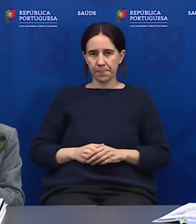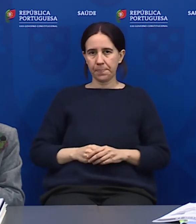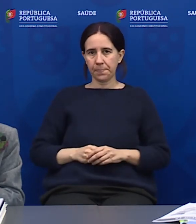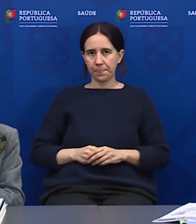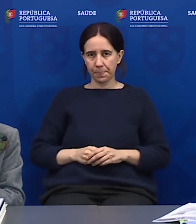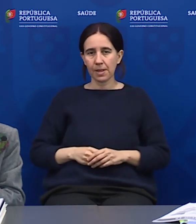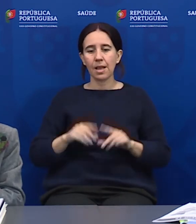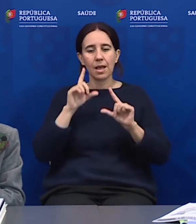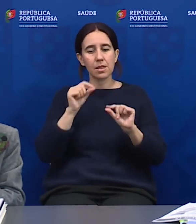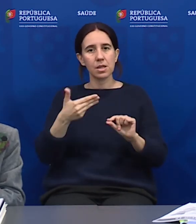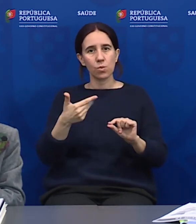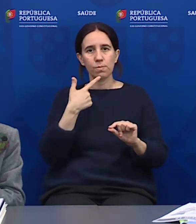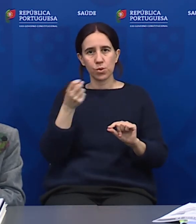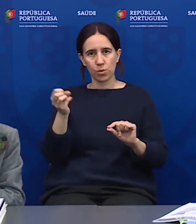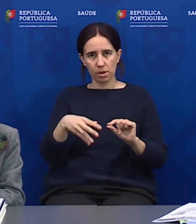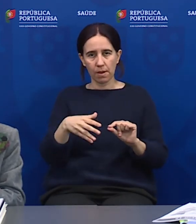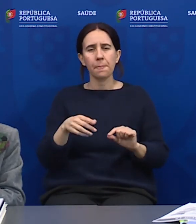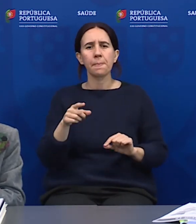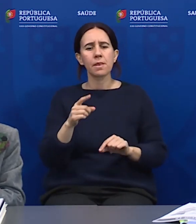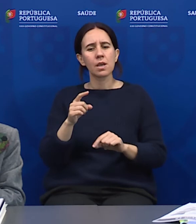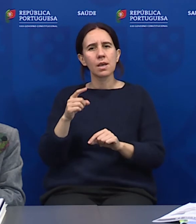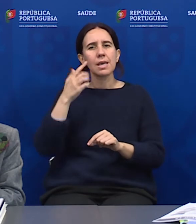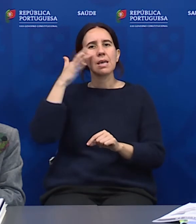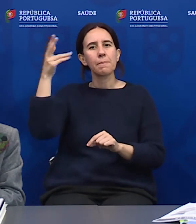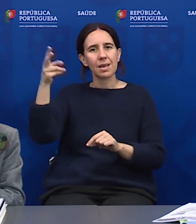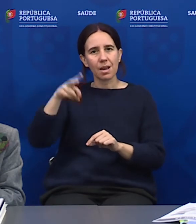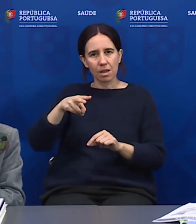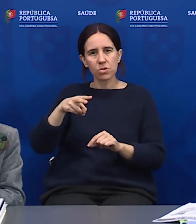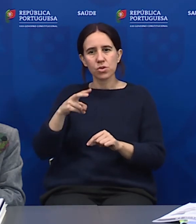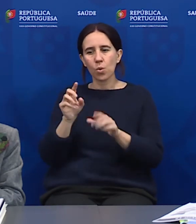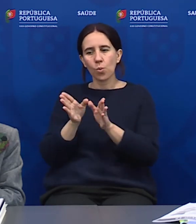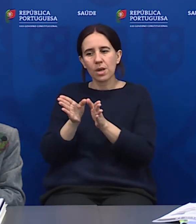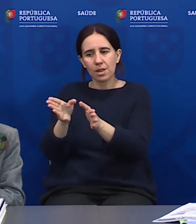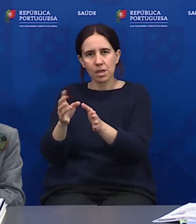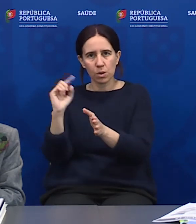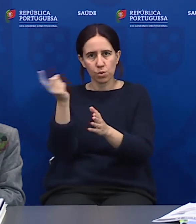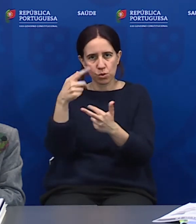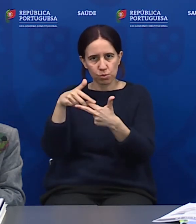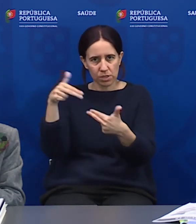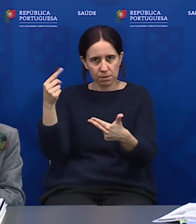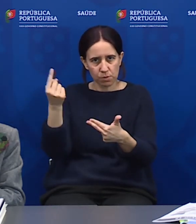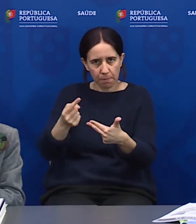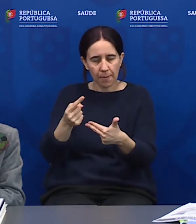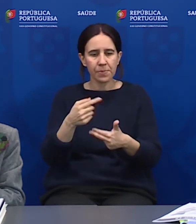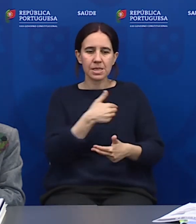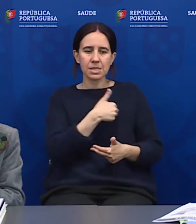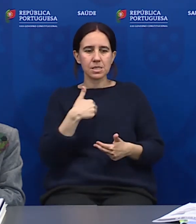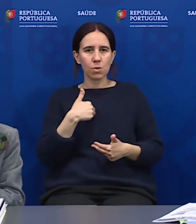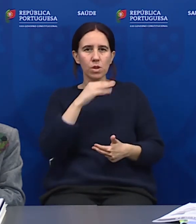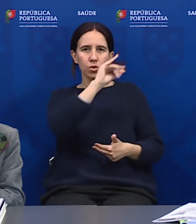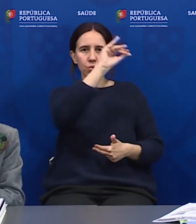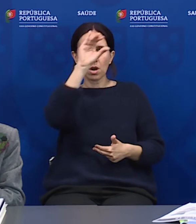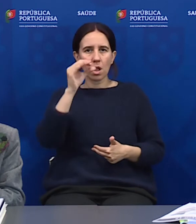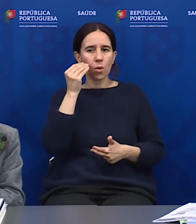enviada pela Antena 1. A quarentena para os imigrantes é obrigatória em todos os municípios. Como é que as autoridades de saúde regionais